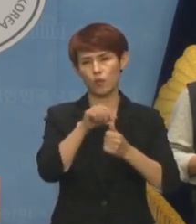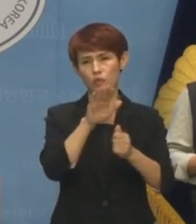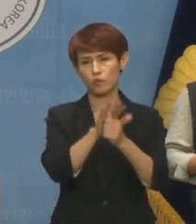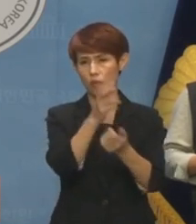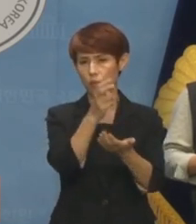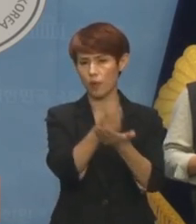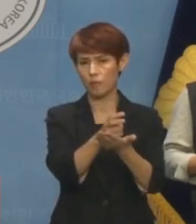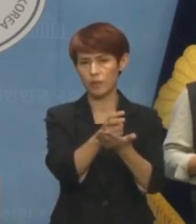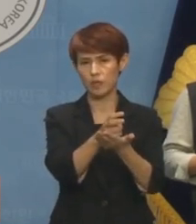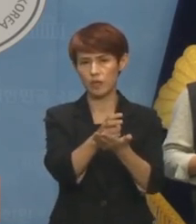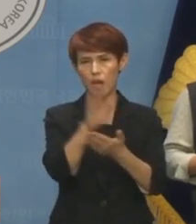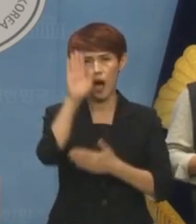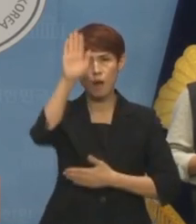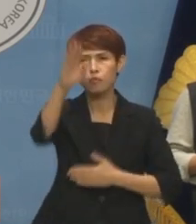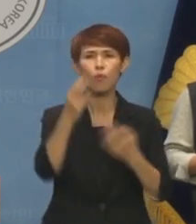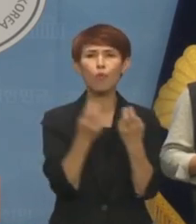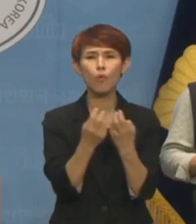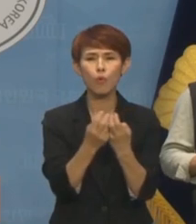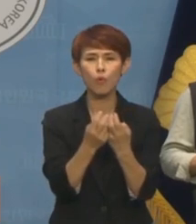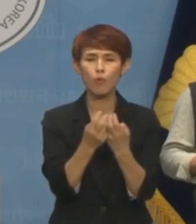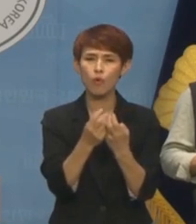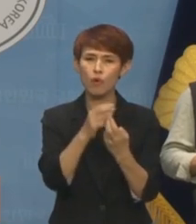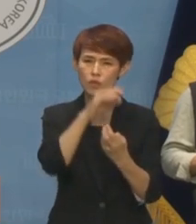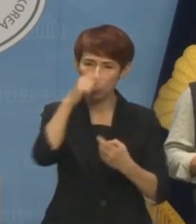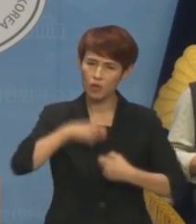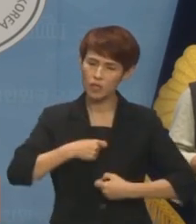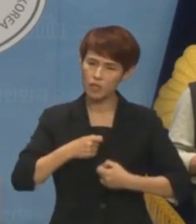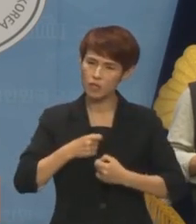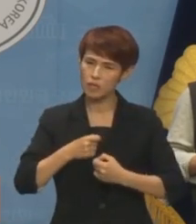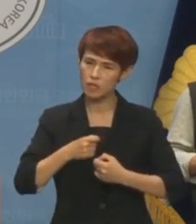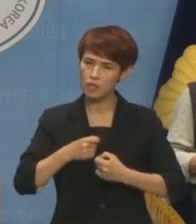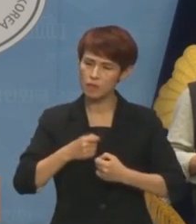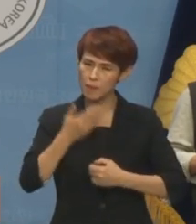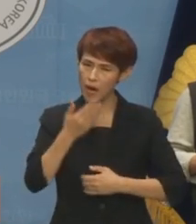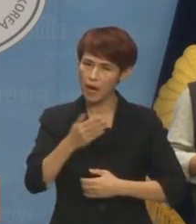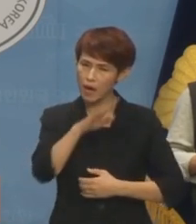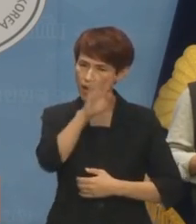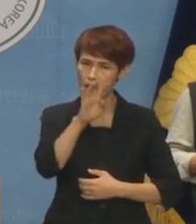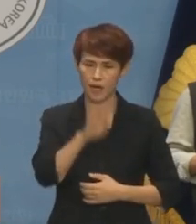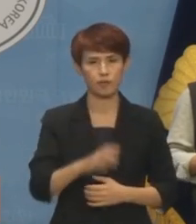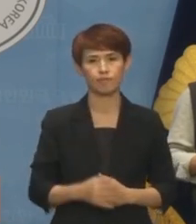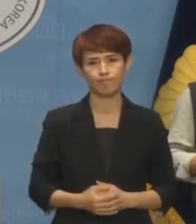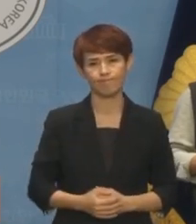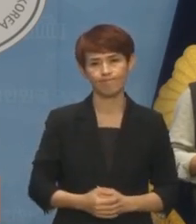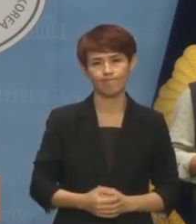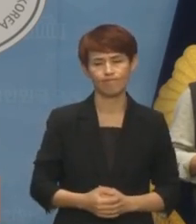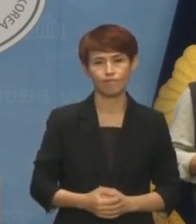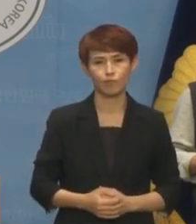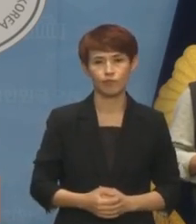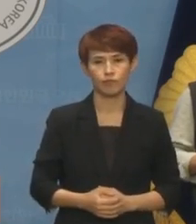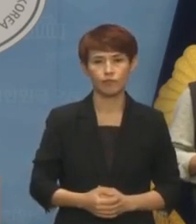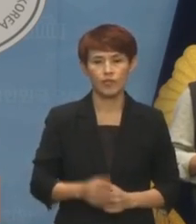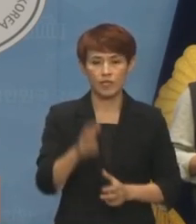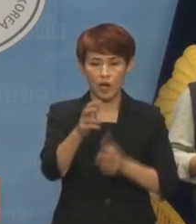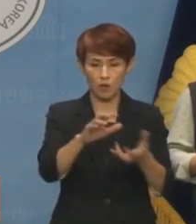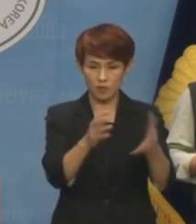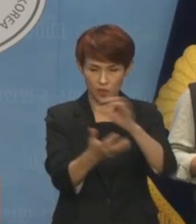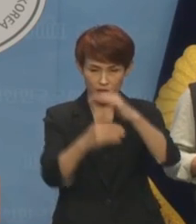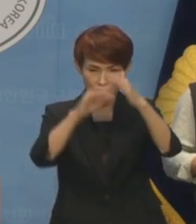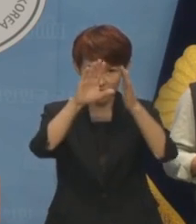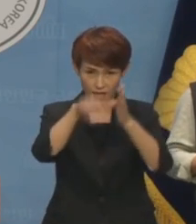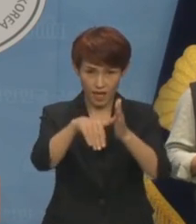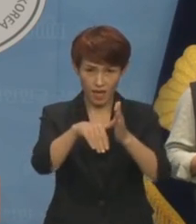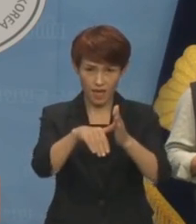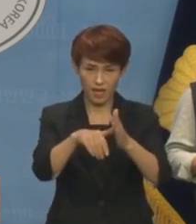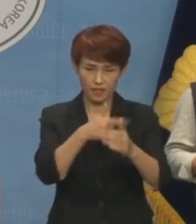산업안전고용안전지원법이 어디로 갈 것인지, 정의로운 전환을 이뤄낼 수 있을 것인지는 의문입니다. 따라서 산업전환 과정에서 가장 크게